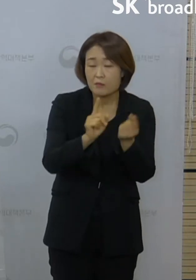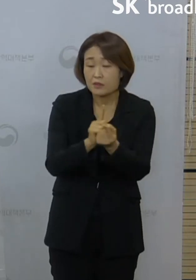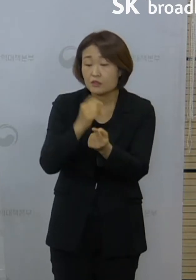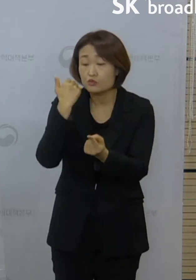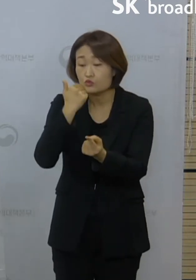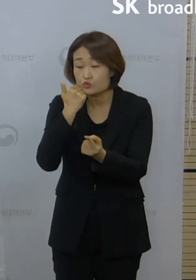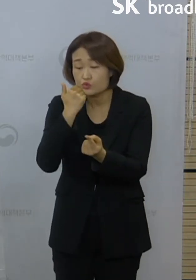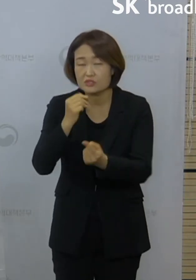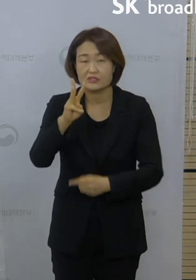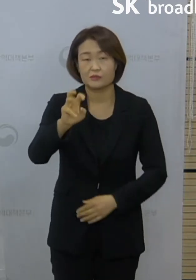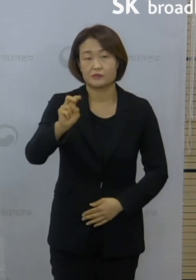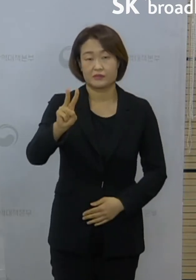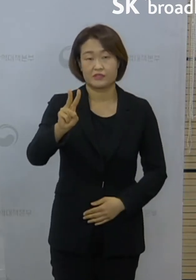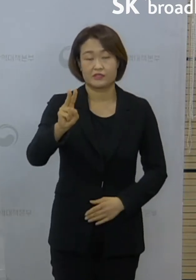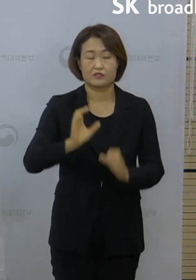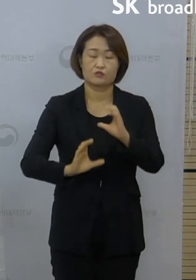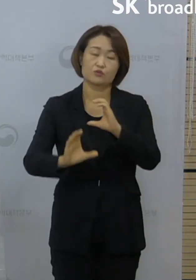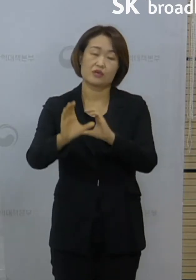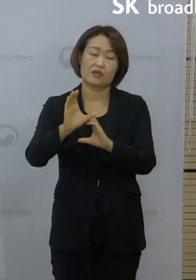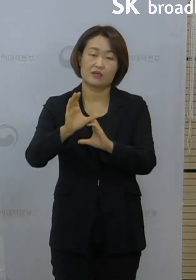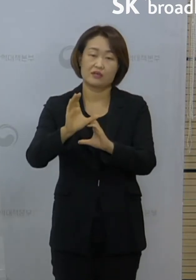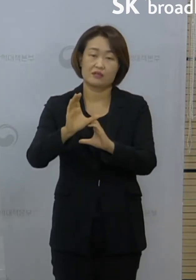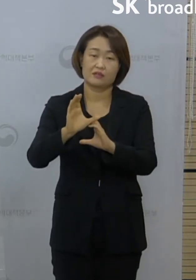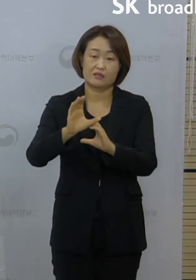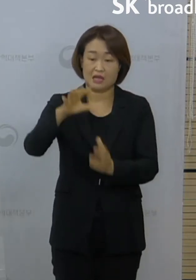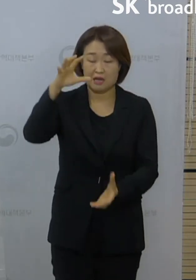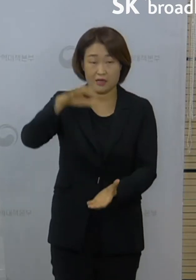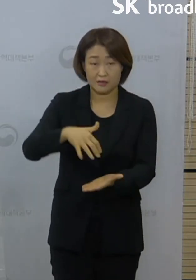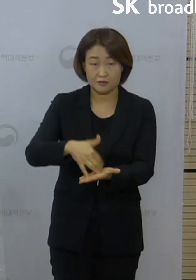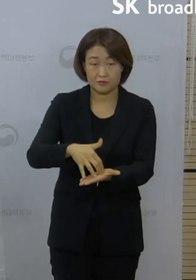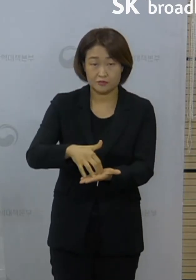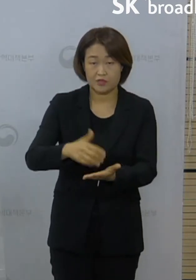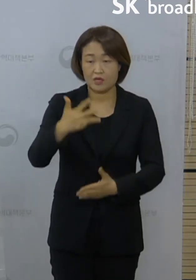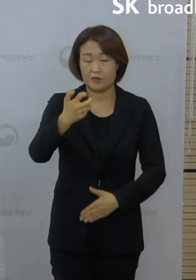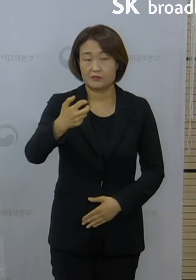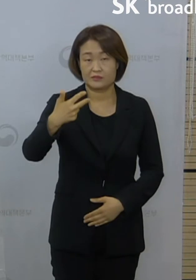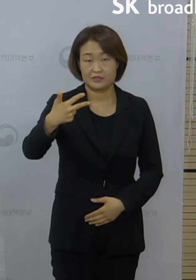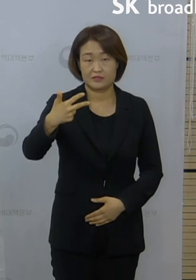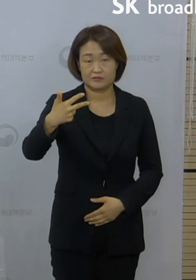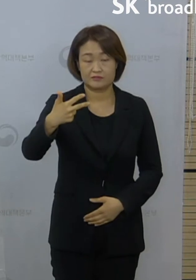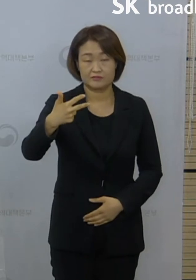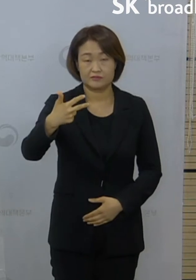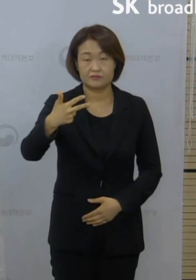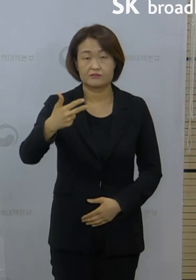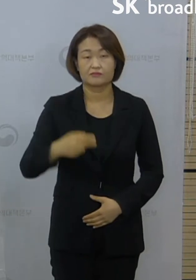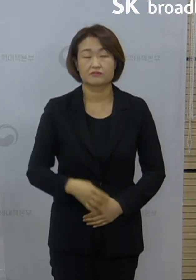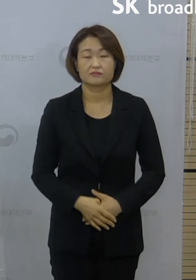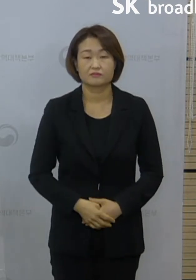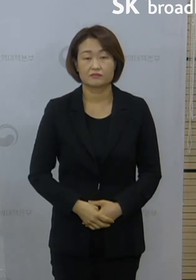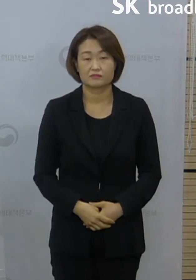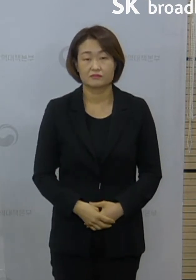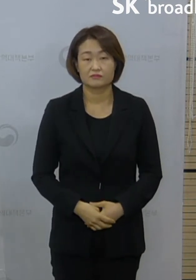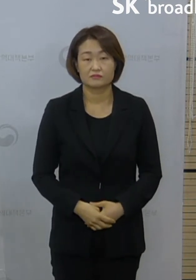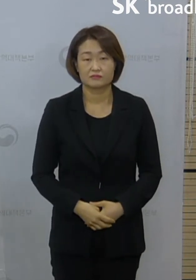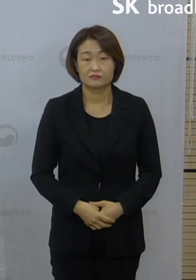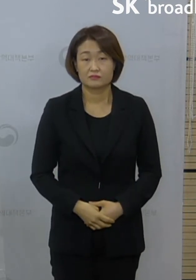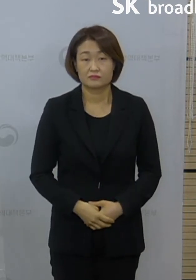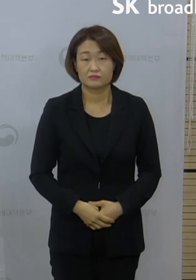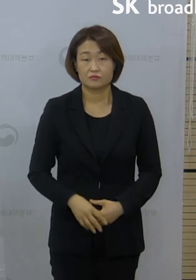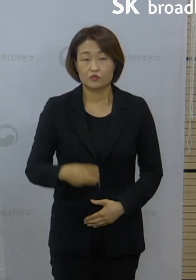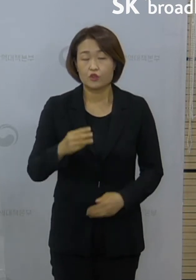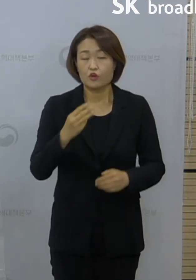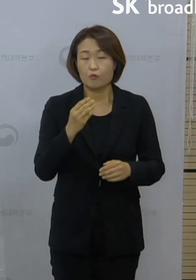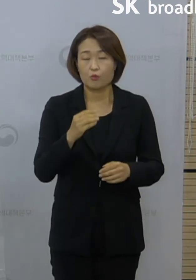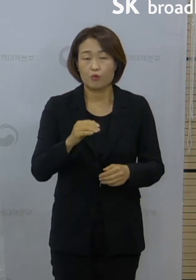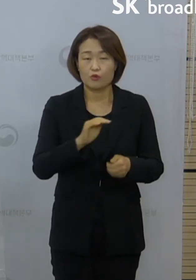32명이 주 깍지 인데요 어 누 적 으로 총 87명 입니다 그리고 경북